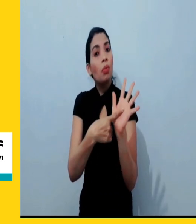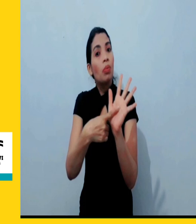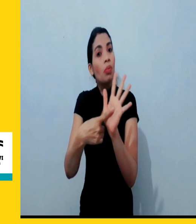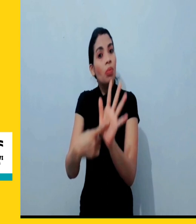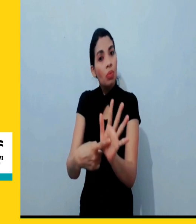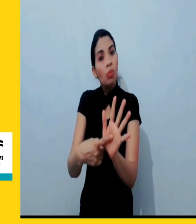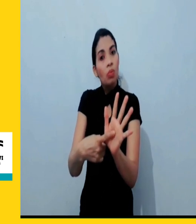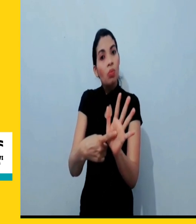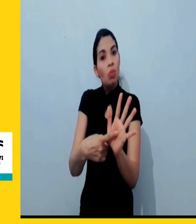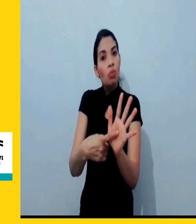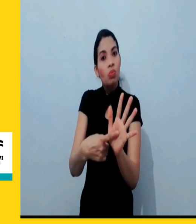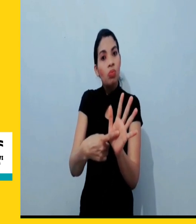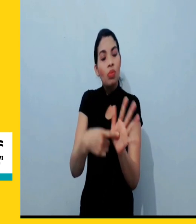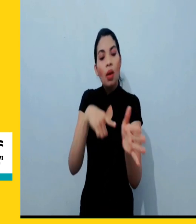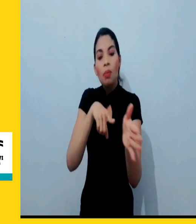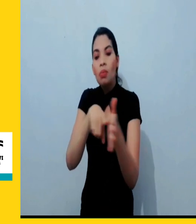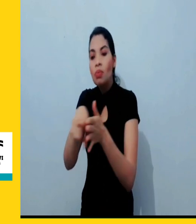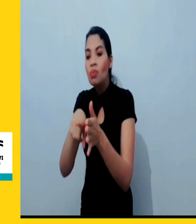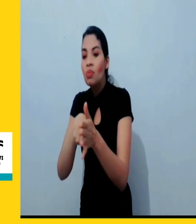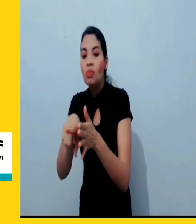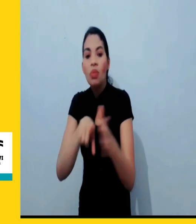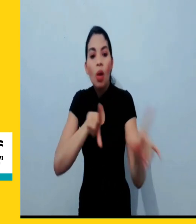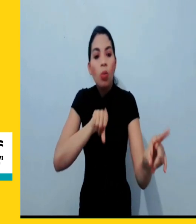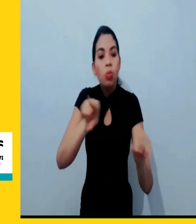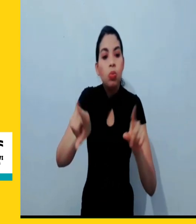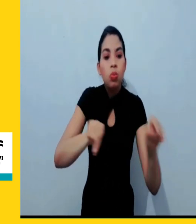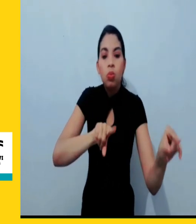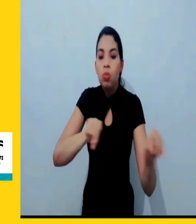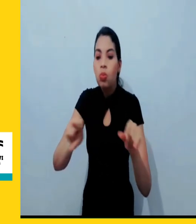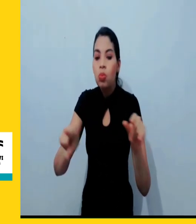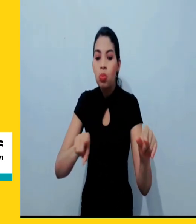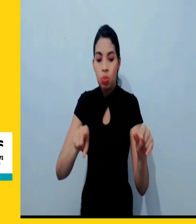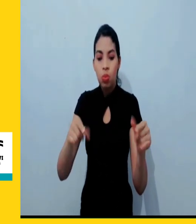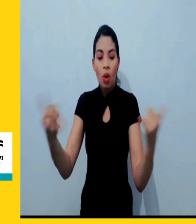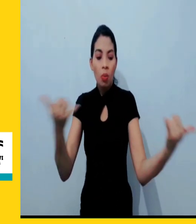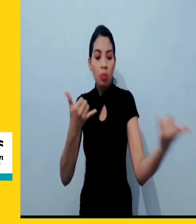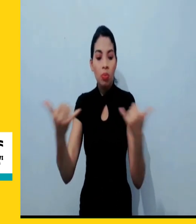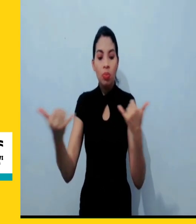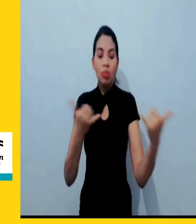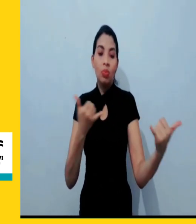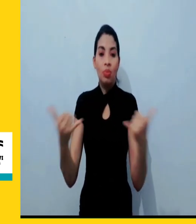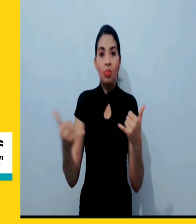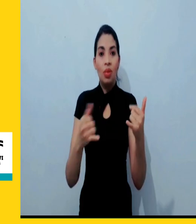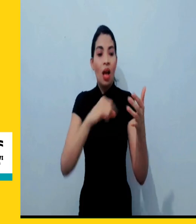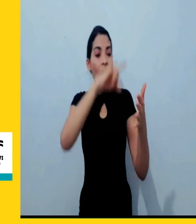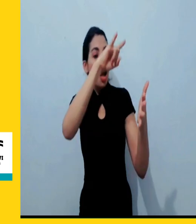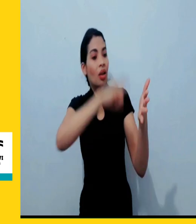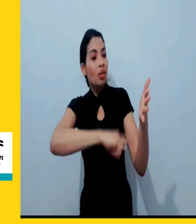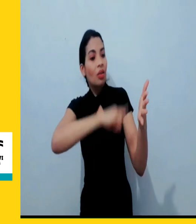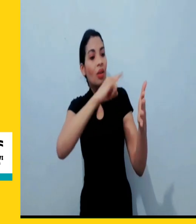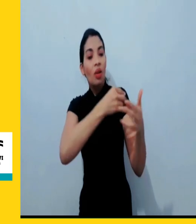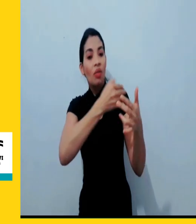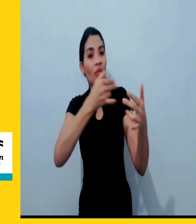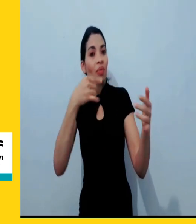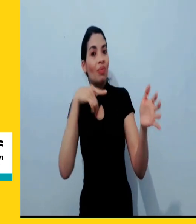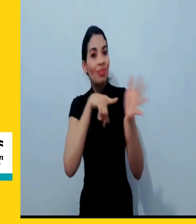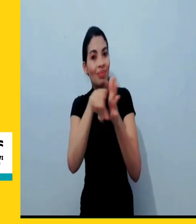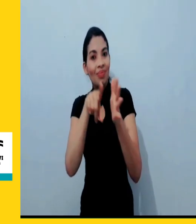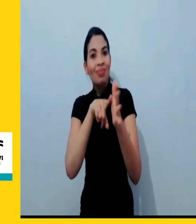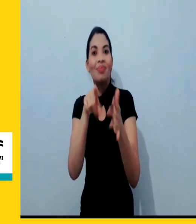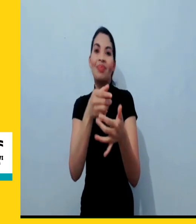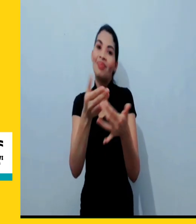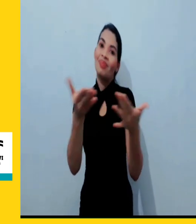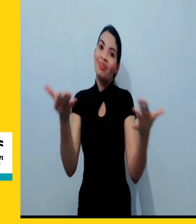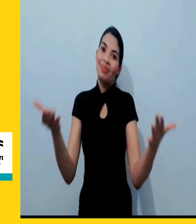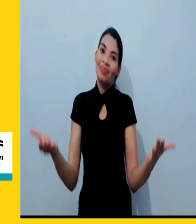e, como instrumento de coleta de dados, escolheu-se a pesquisa documental seguida de um